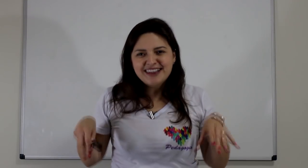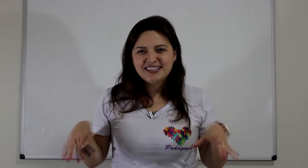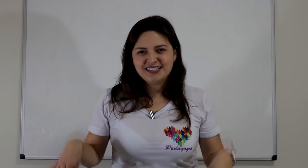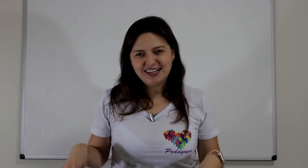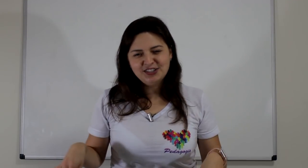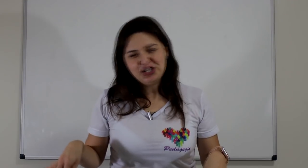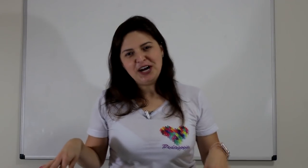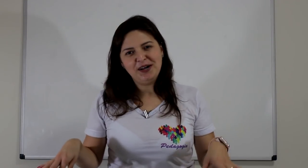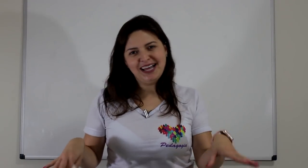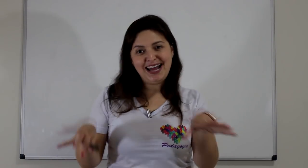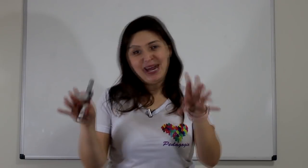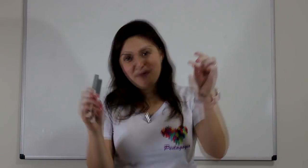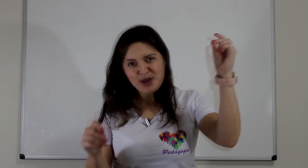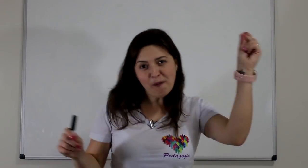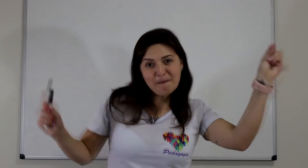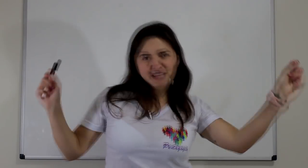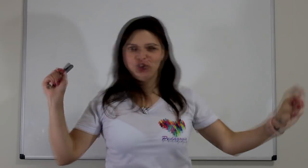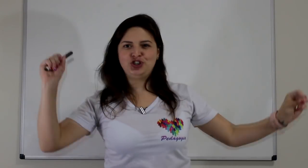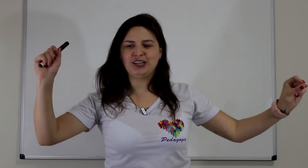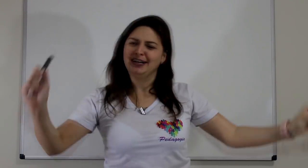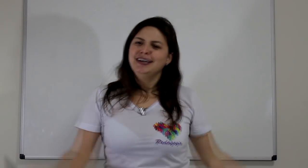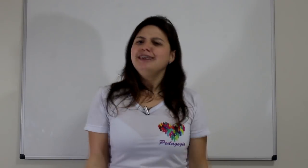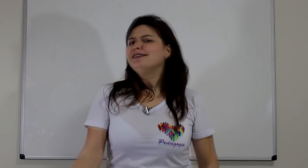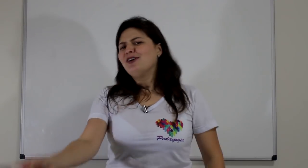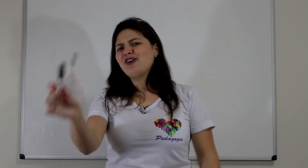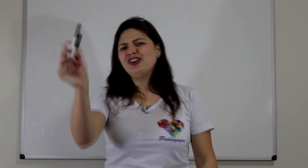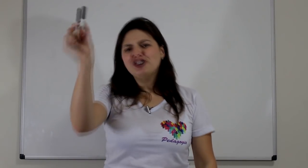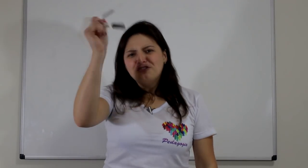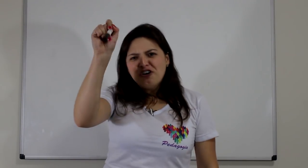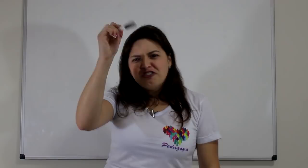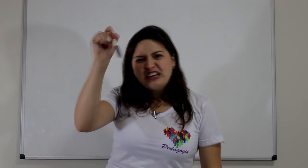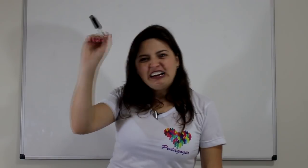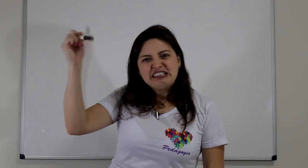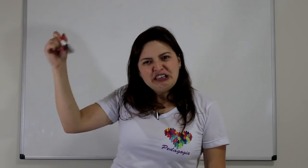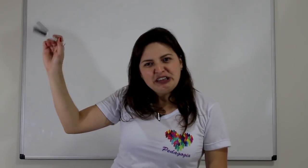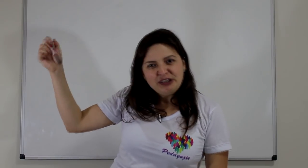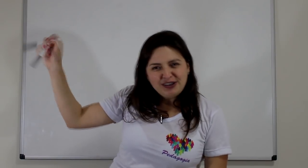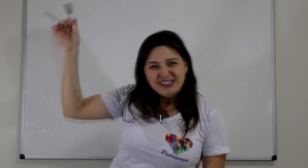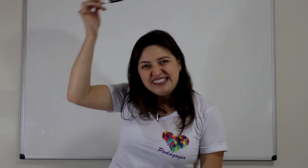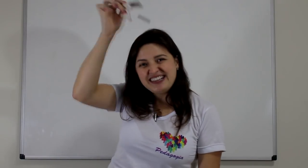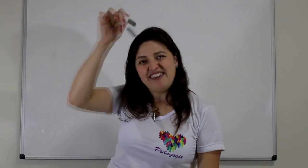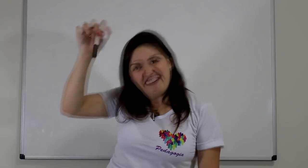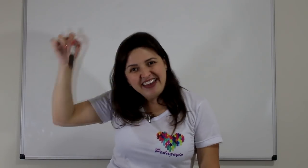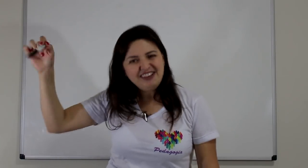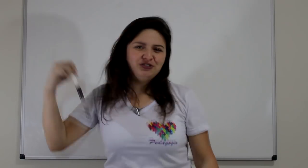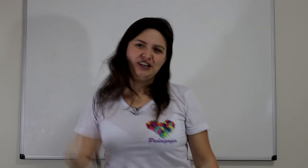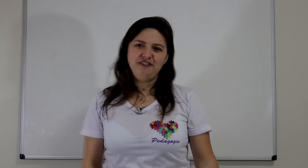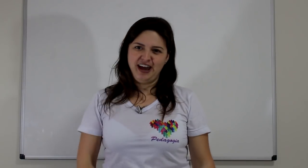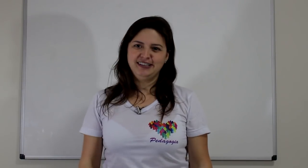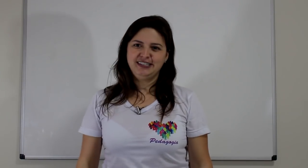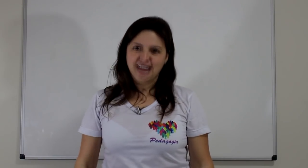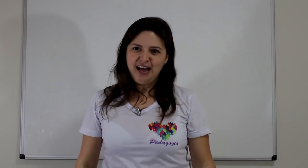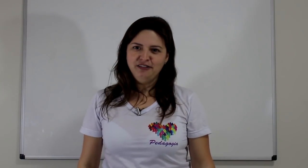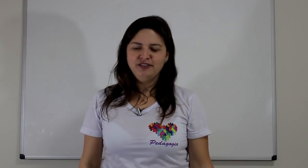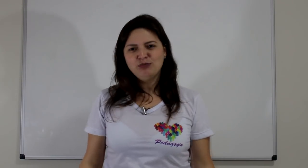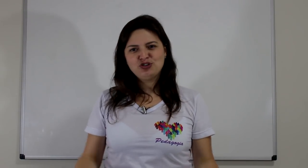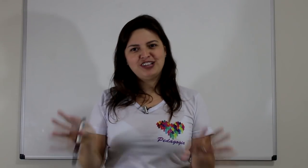essa sala de aula, ela é meio mística. Então agora eu não vou ficar aqui, ó, escrevendo toda a frase, tá? Vamos usar